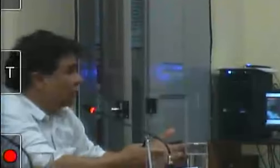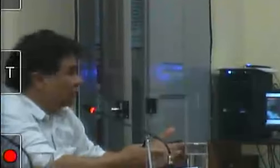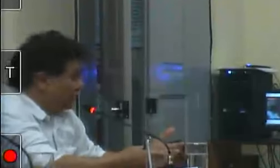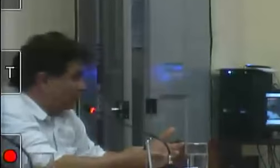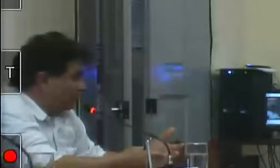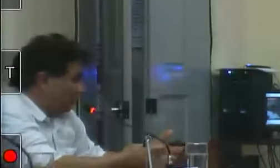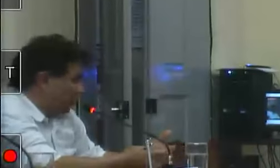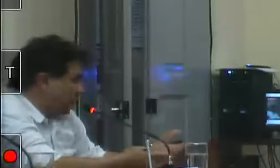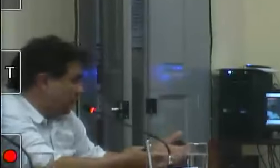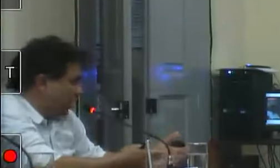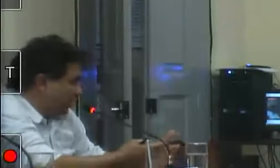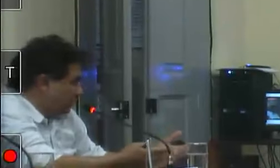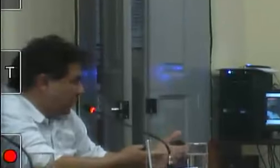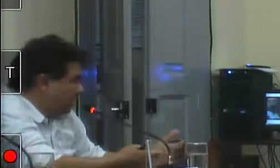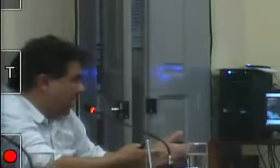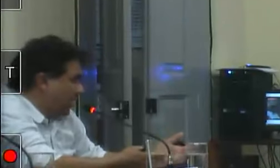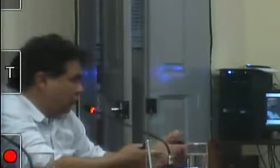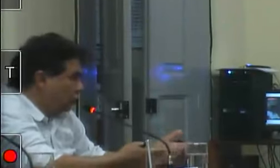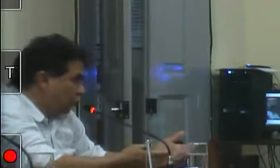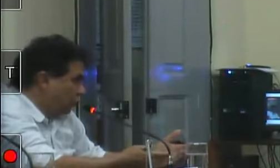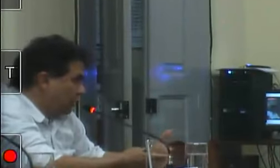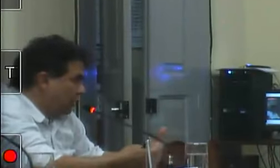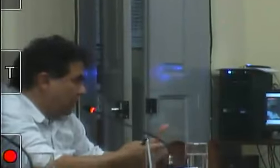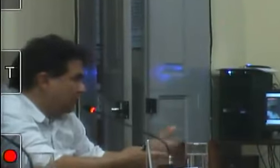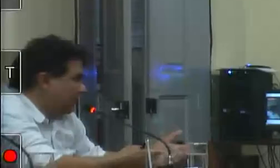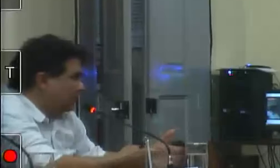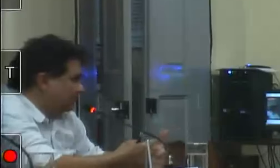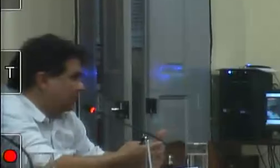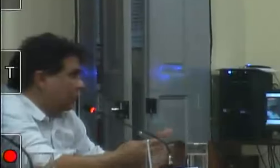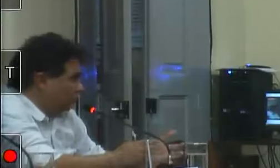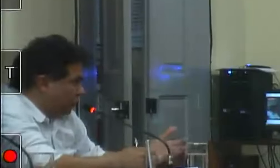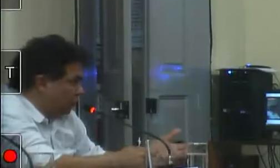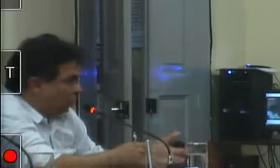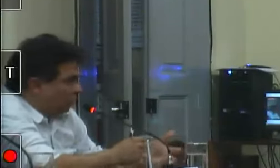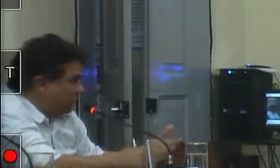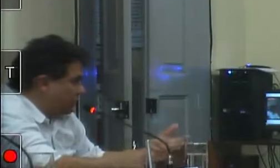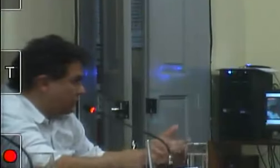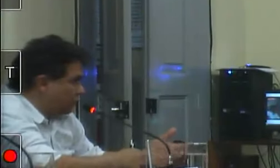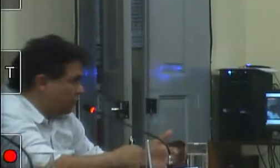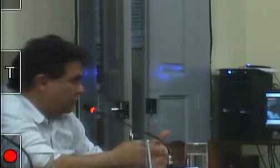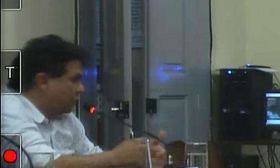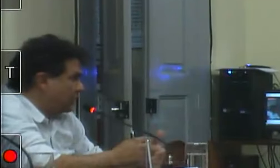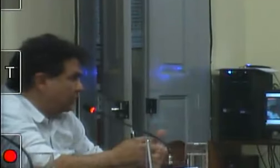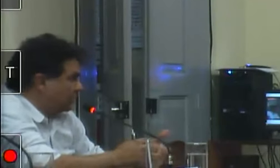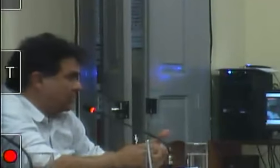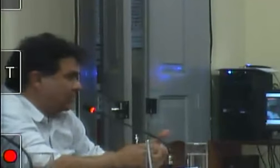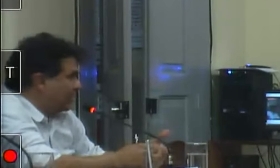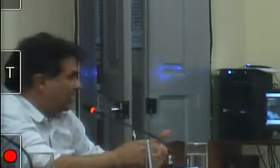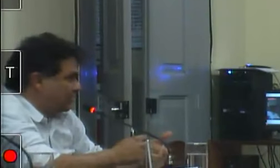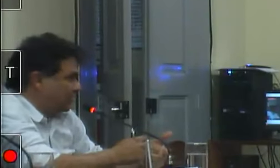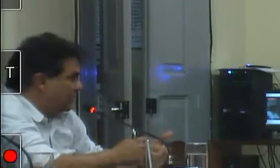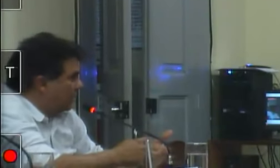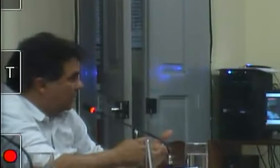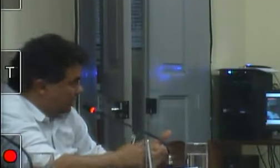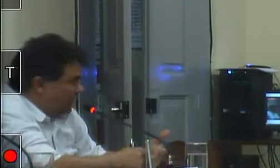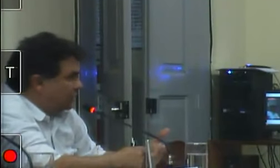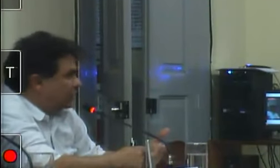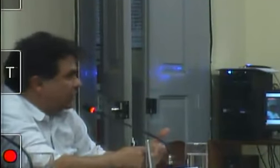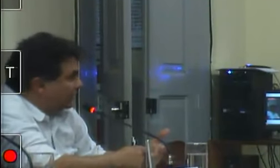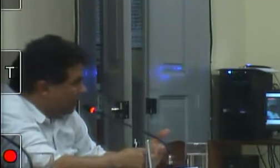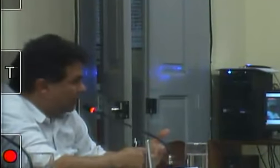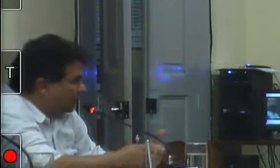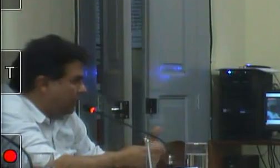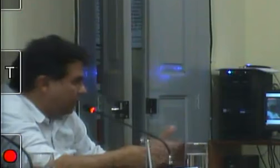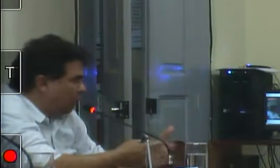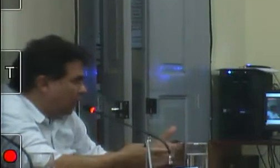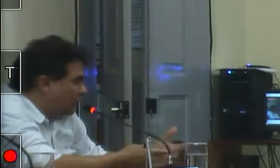especialidade, e nós temos também dois profissionais, né, na área de uro, que, né, tem ultrassom, tem centro cirúrgico, né, se necessidade de anestesia,